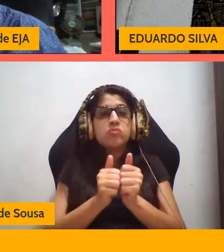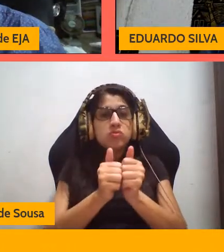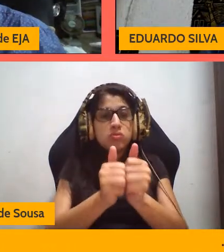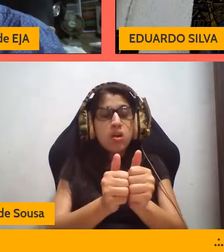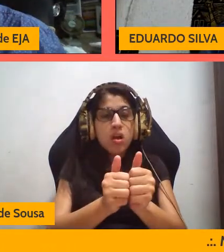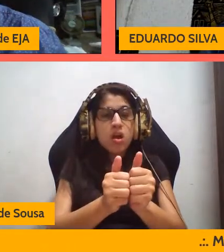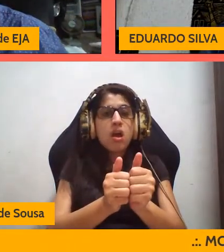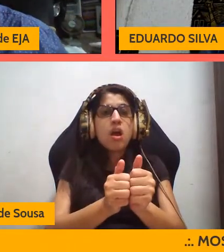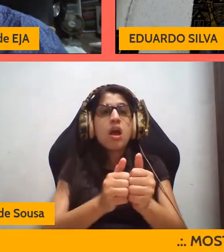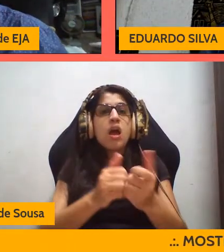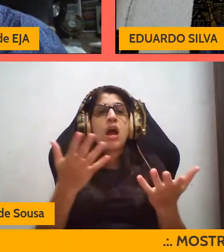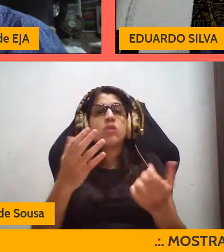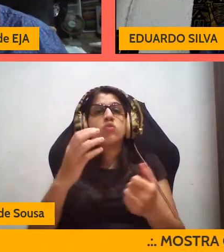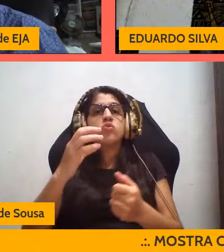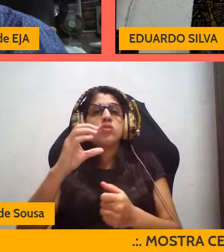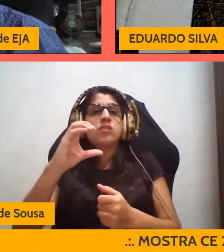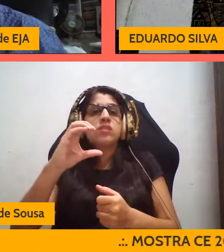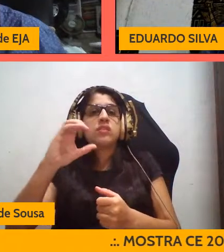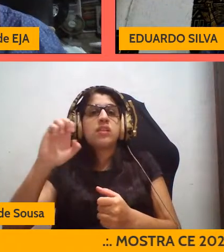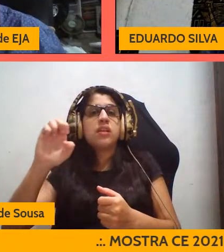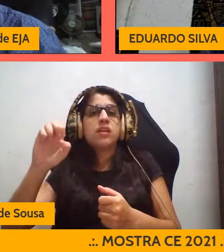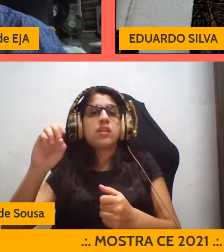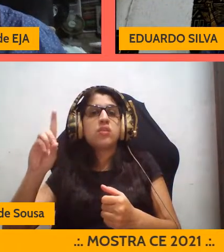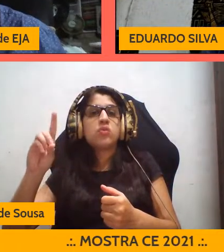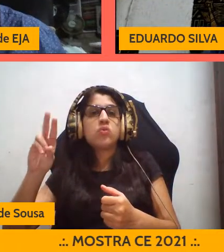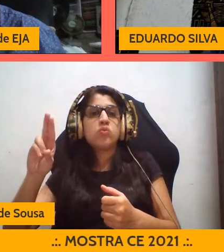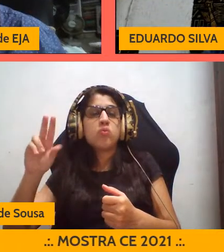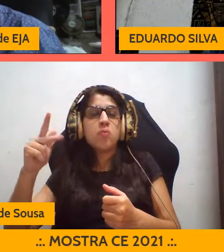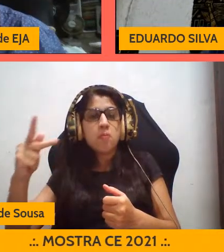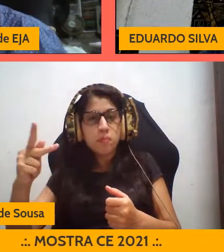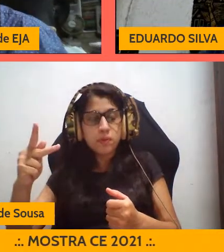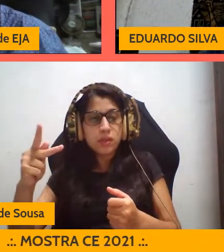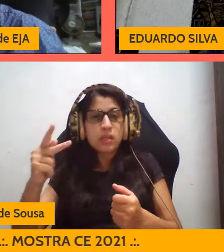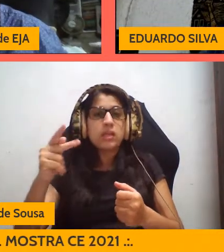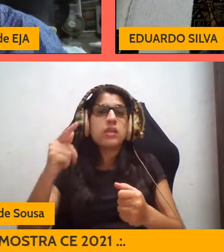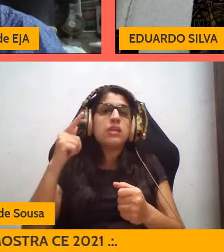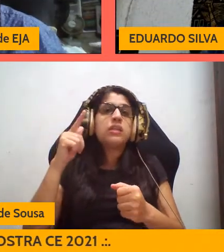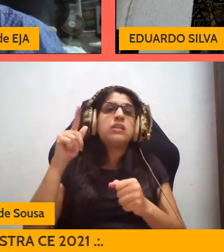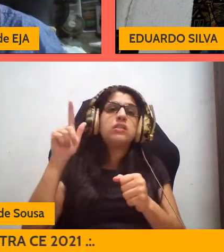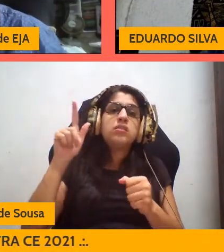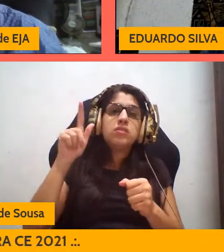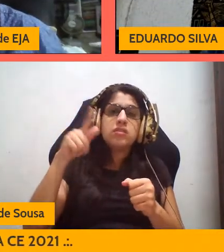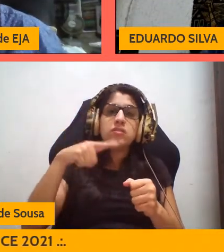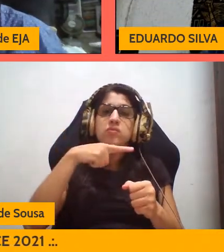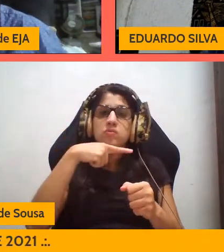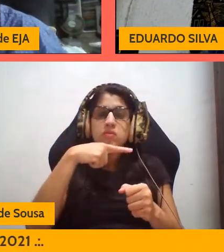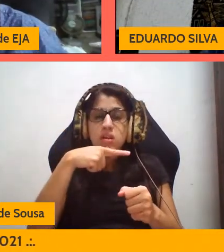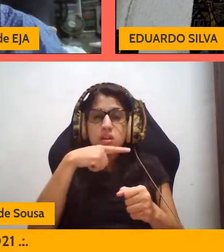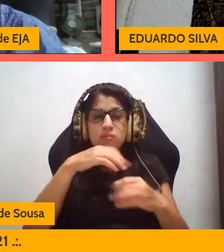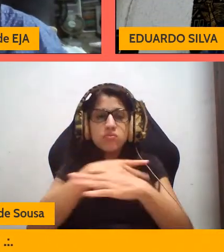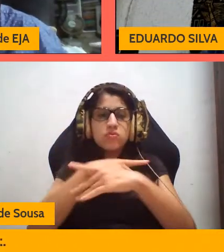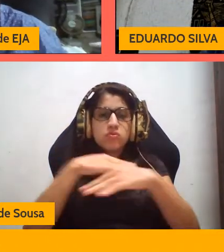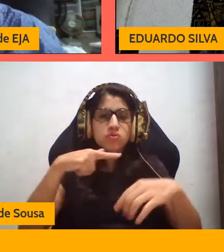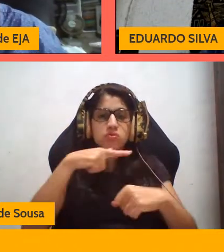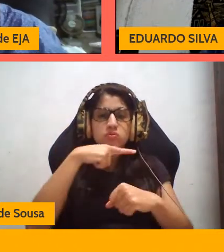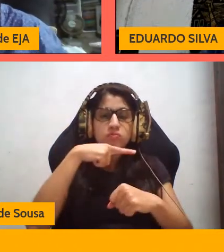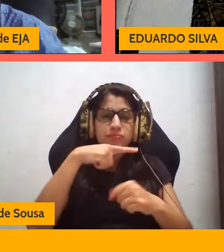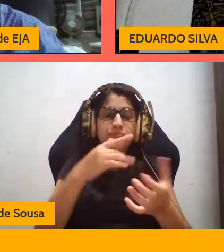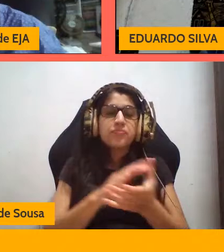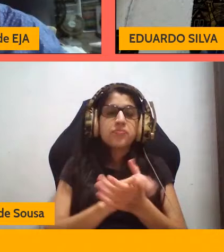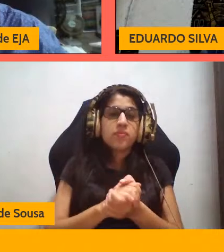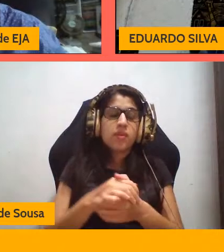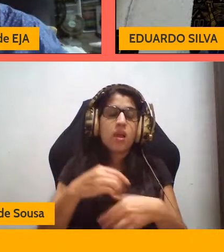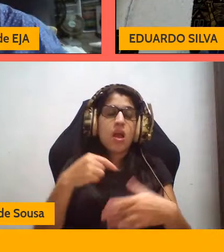em Guarabira. SEDUP também, né, tinha uma preocupação com a sistematização de experiências que